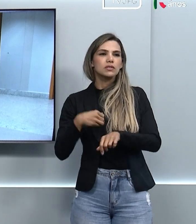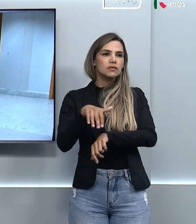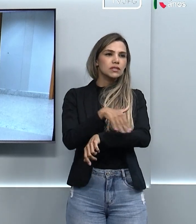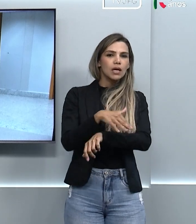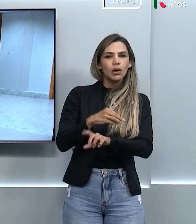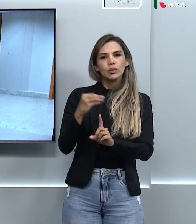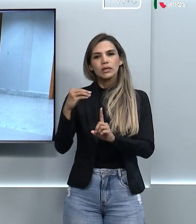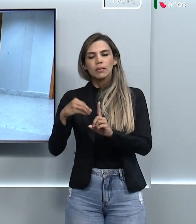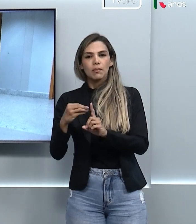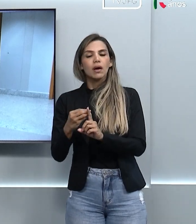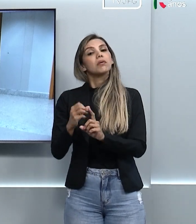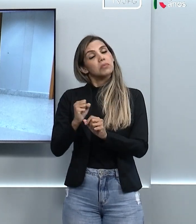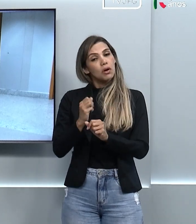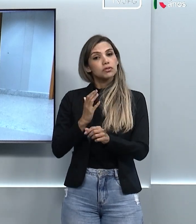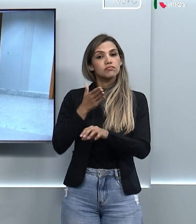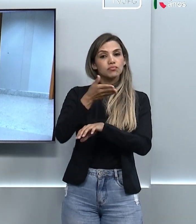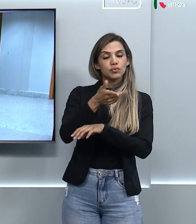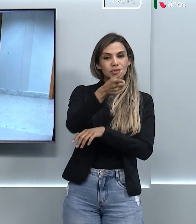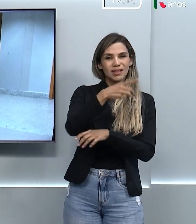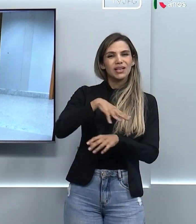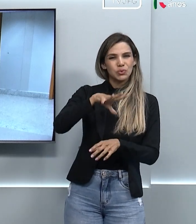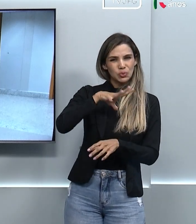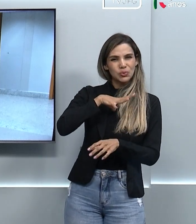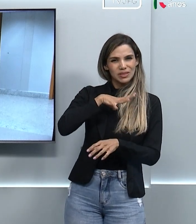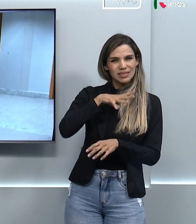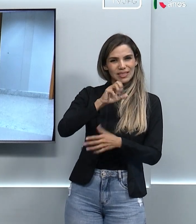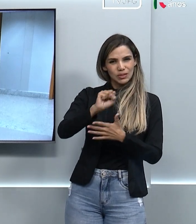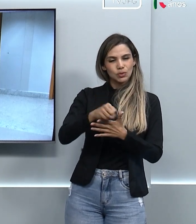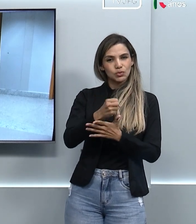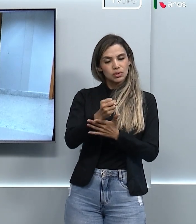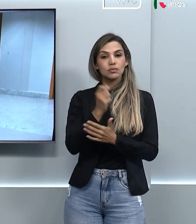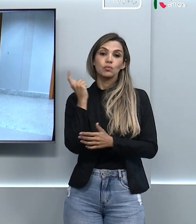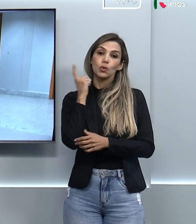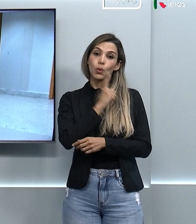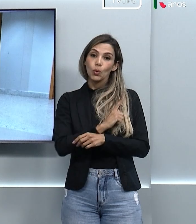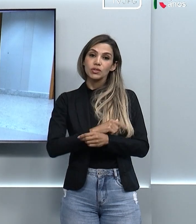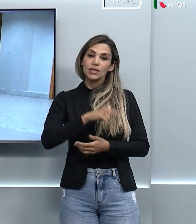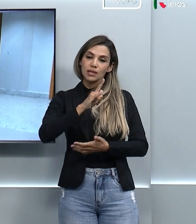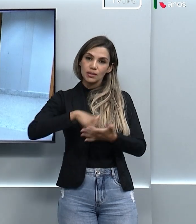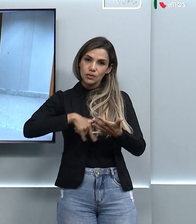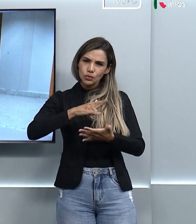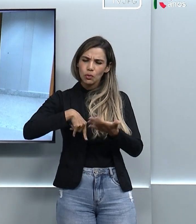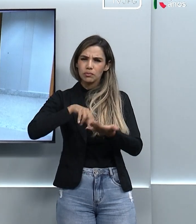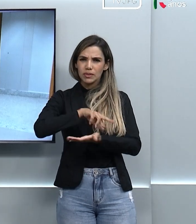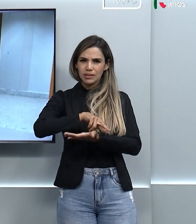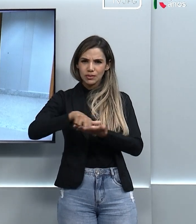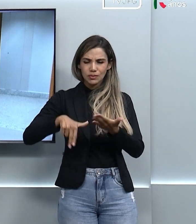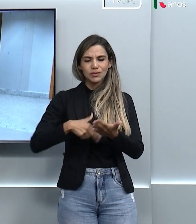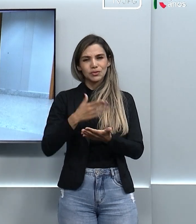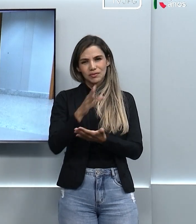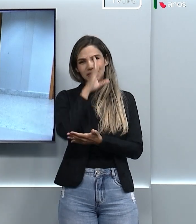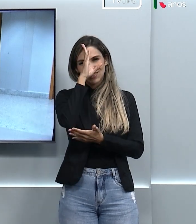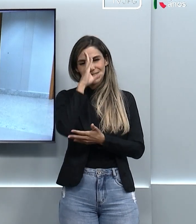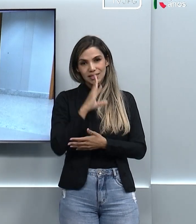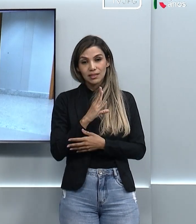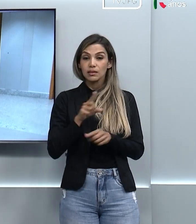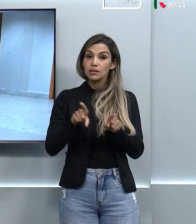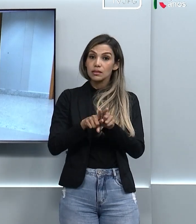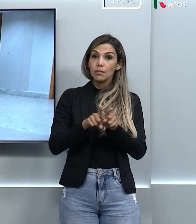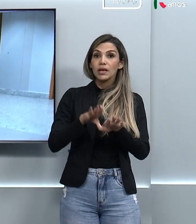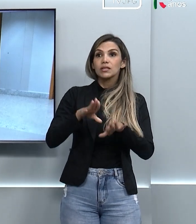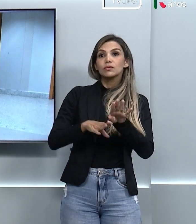vulnerabilidade. Só se dirigir lá, né, no setor central para conseguir a emissão desses documentos, então. E muitas vezes até conseguir